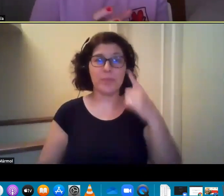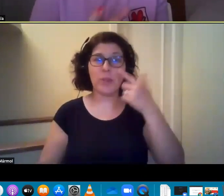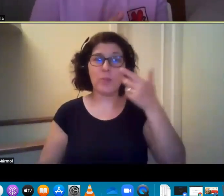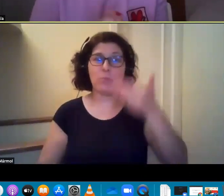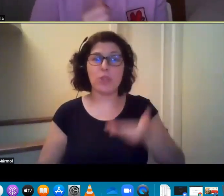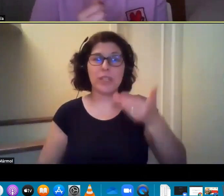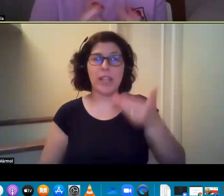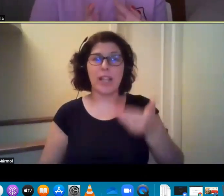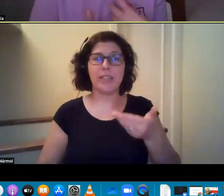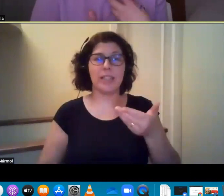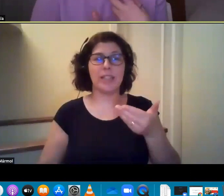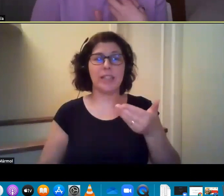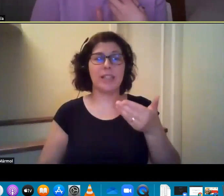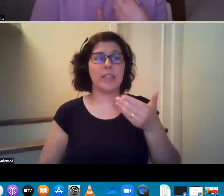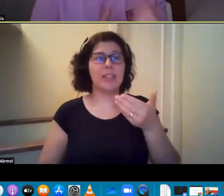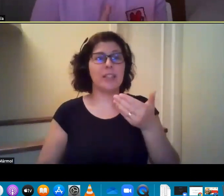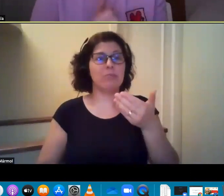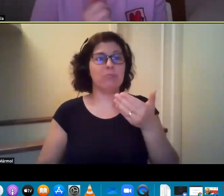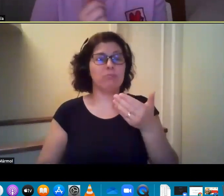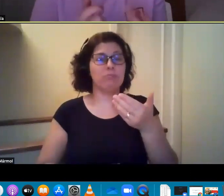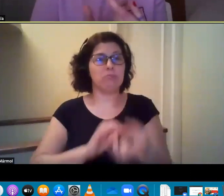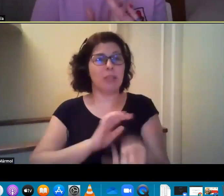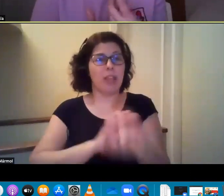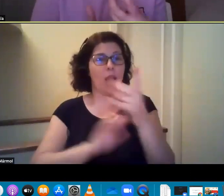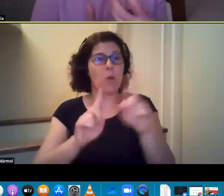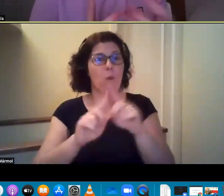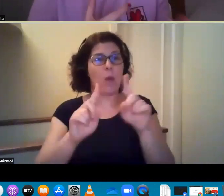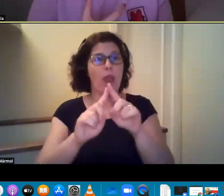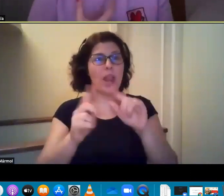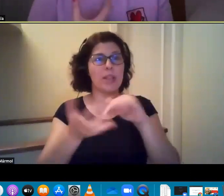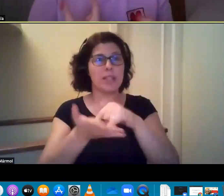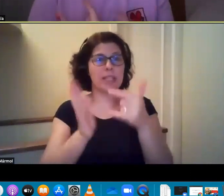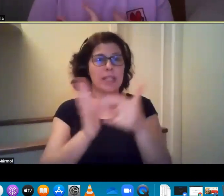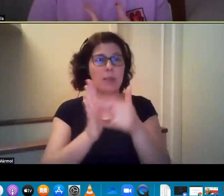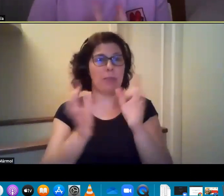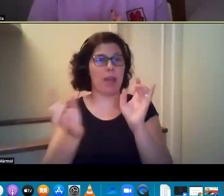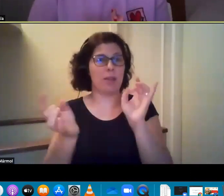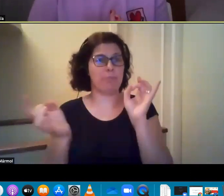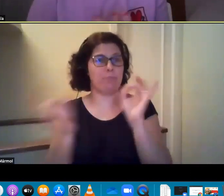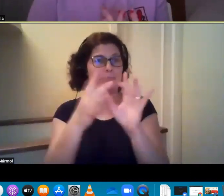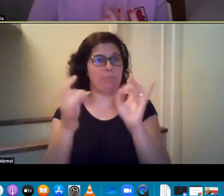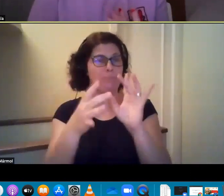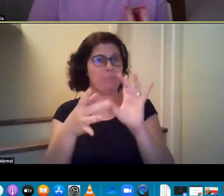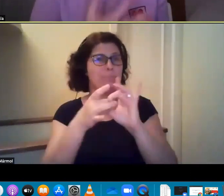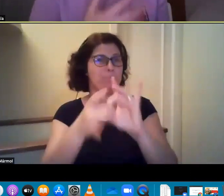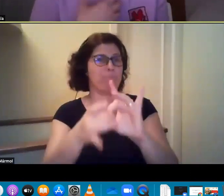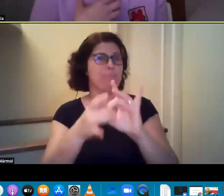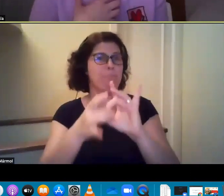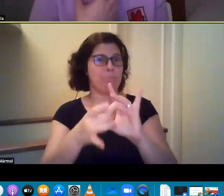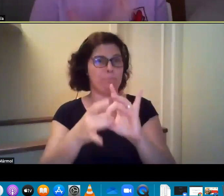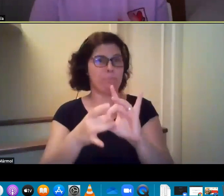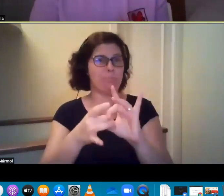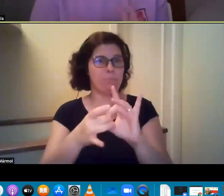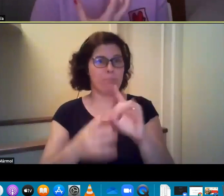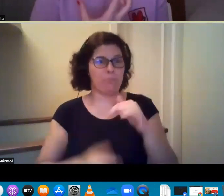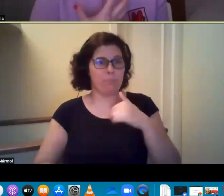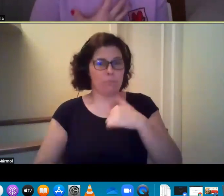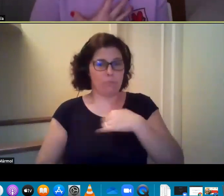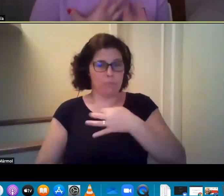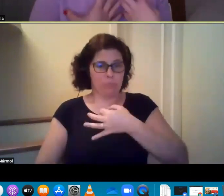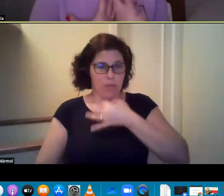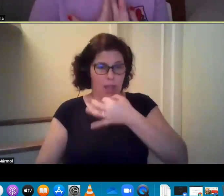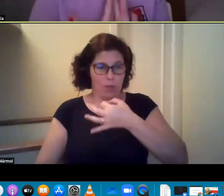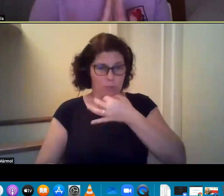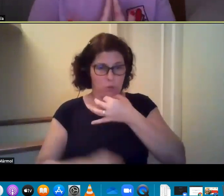establecer un rapport con el aula, con el grupo clase, es decir, poder generar un vínculo en la que yo hablo, tú me escuchas, pero